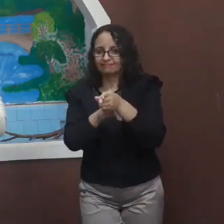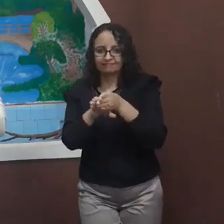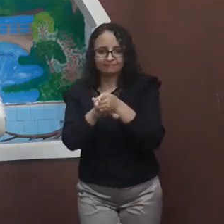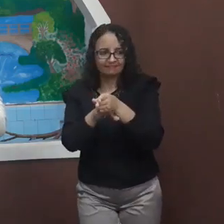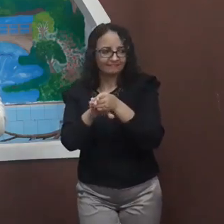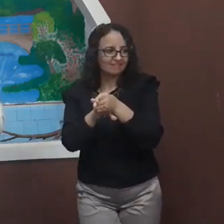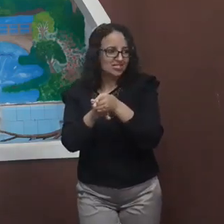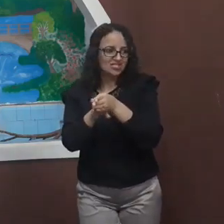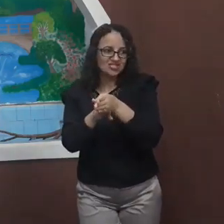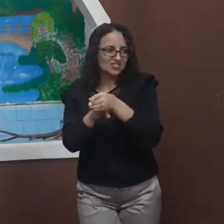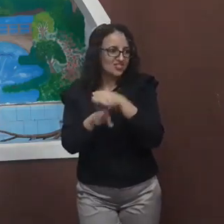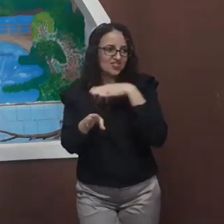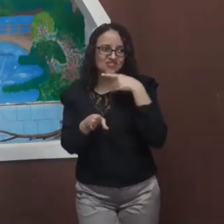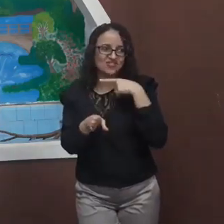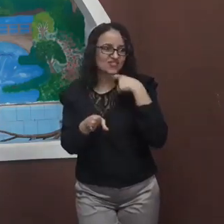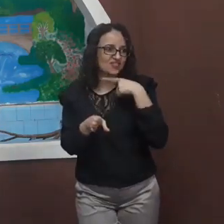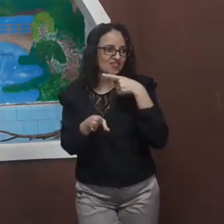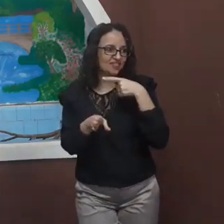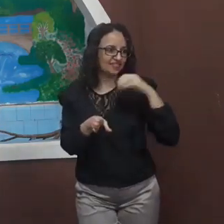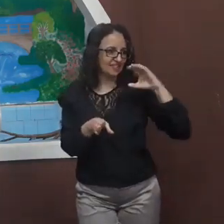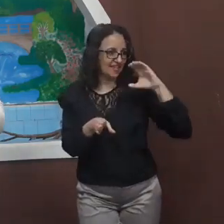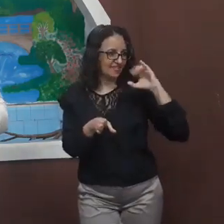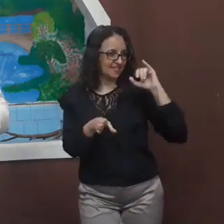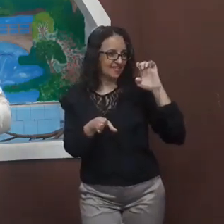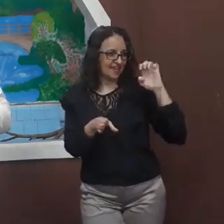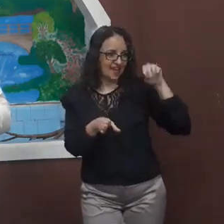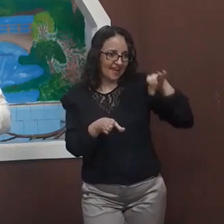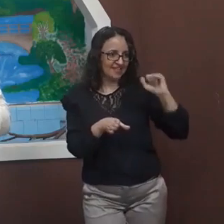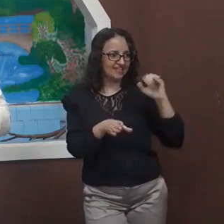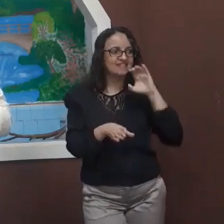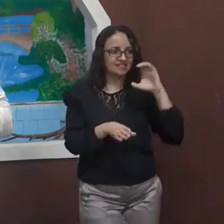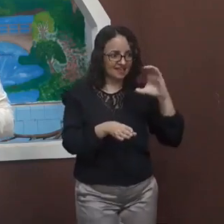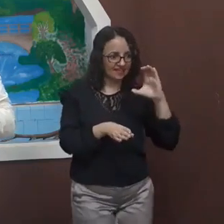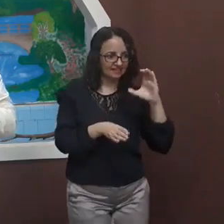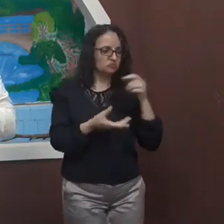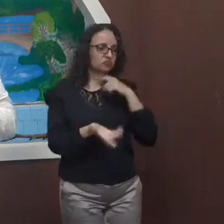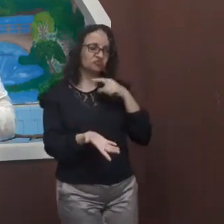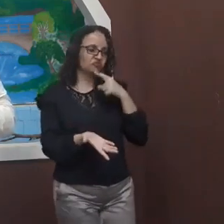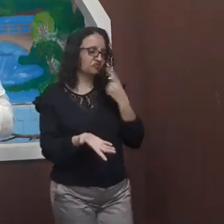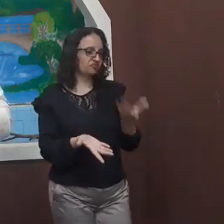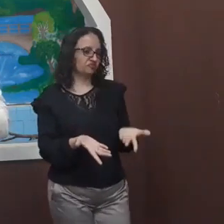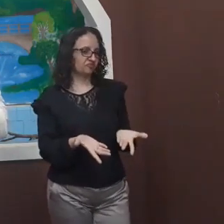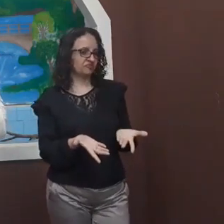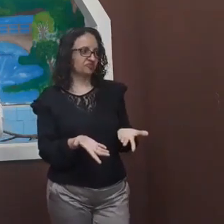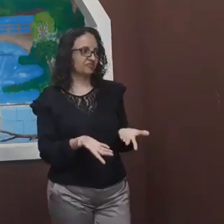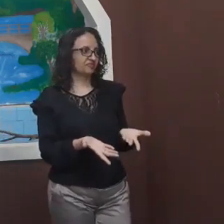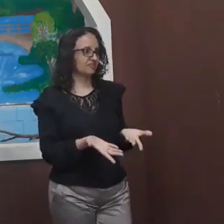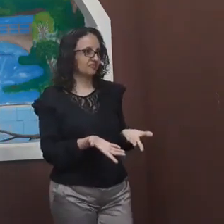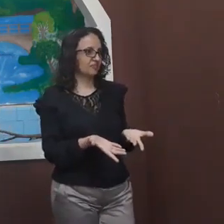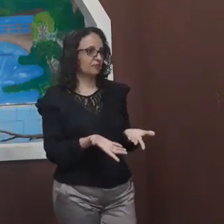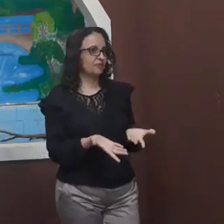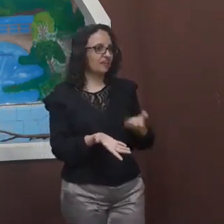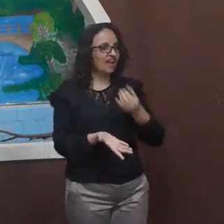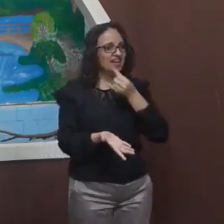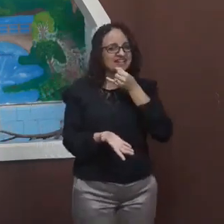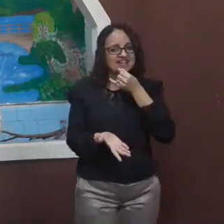Vai conseguir o cientista com a sua ciência? Não. Vai falar assim, ele vai falar: olha, era